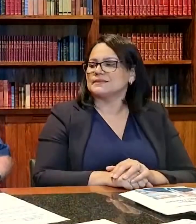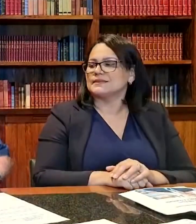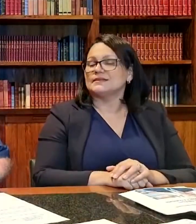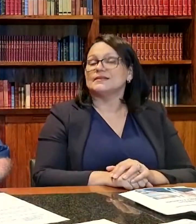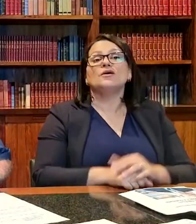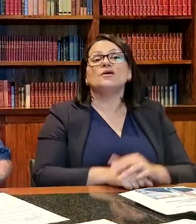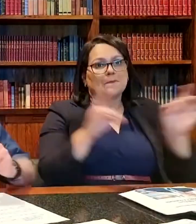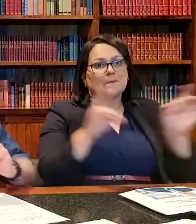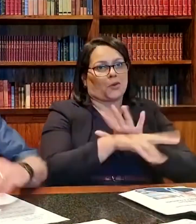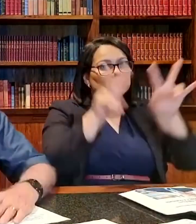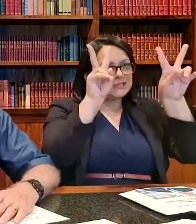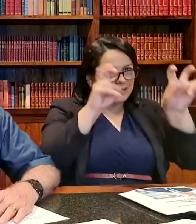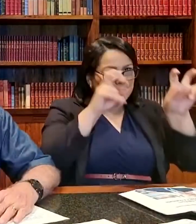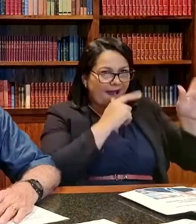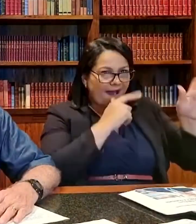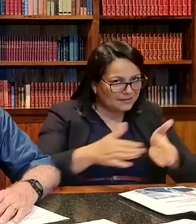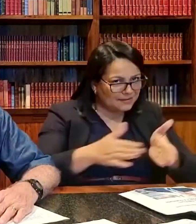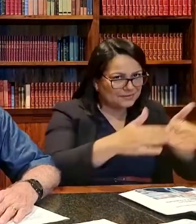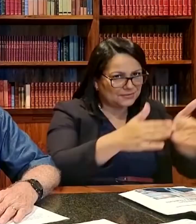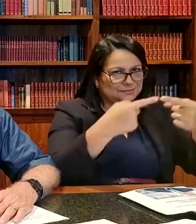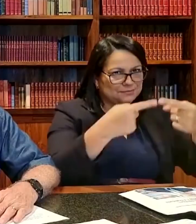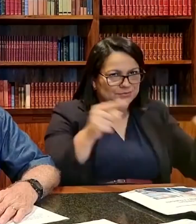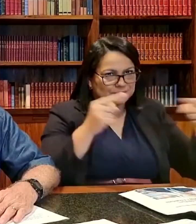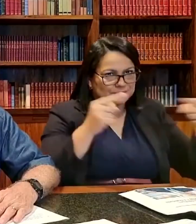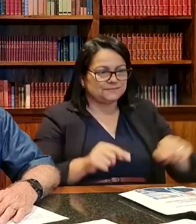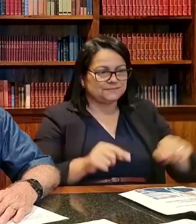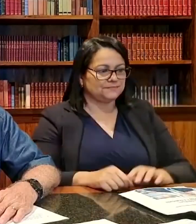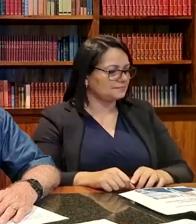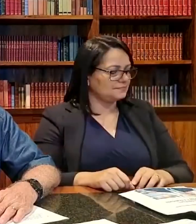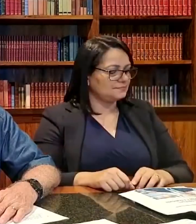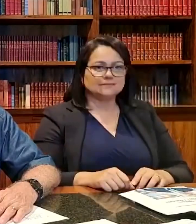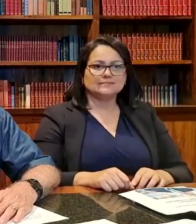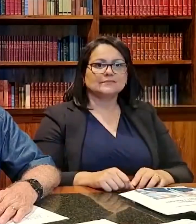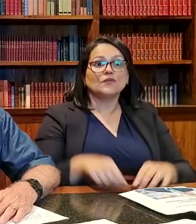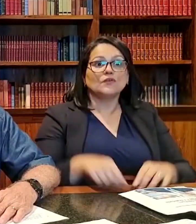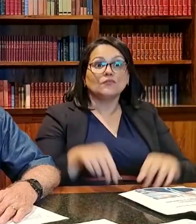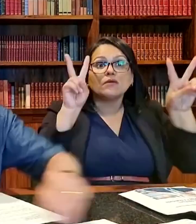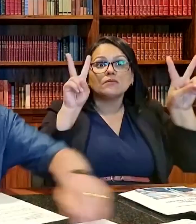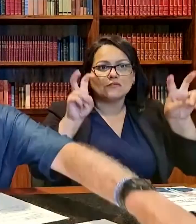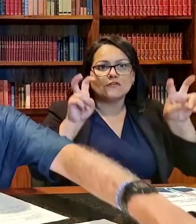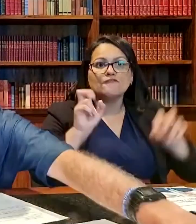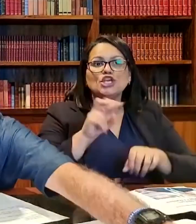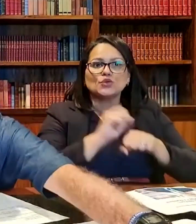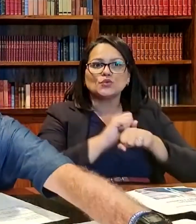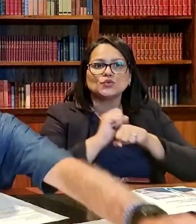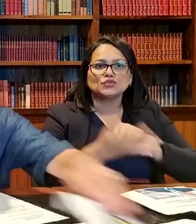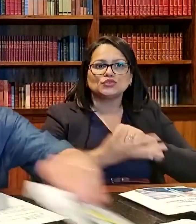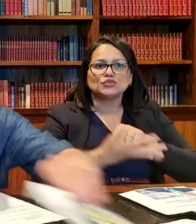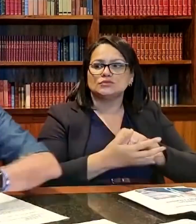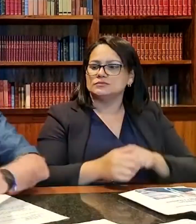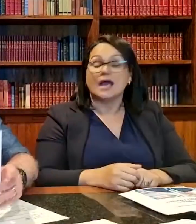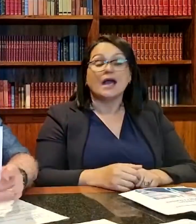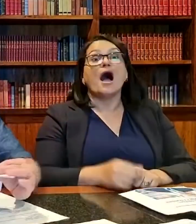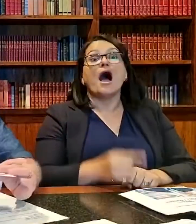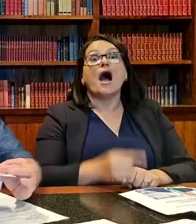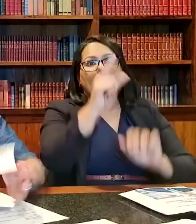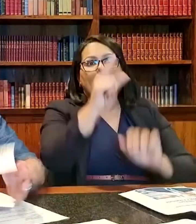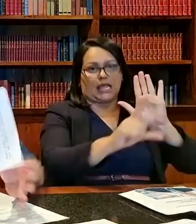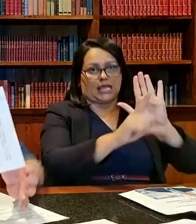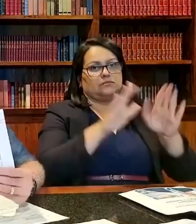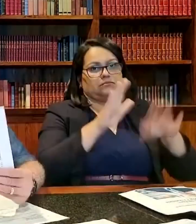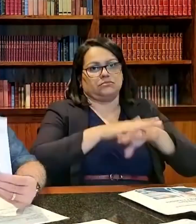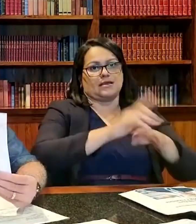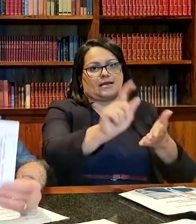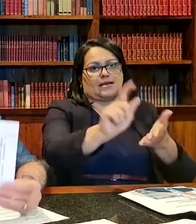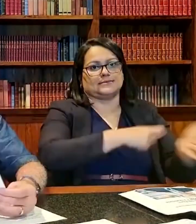A live realizada na última quinta-feira, em que o presidente Jair Bolsonaro diz, sem provas, que a